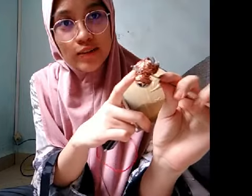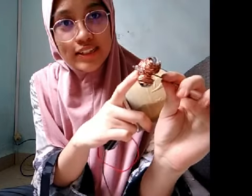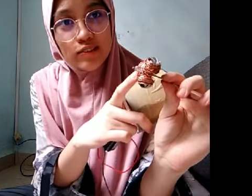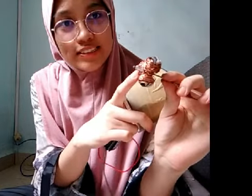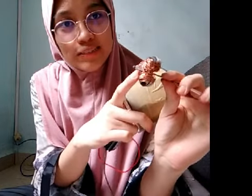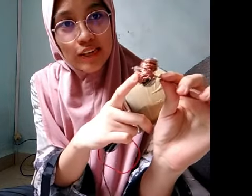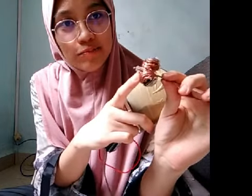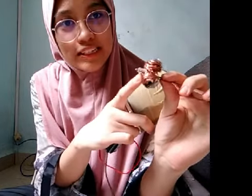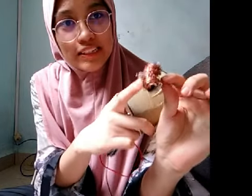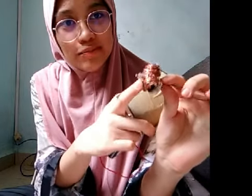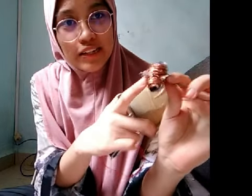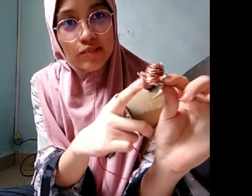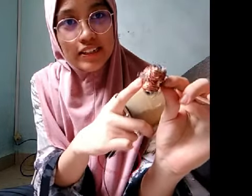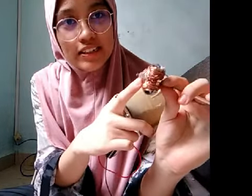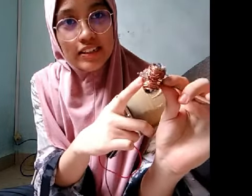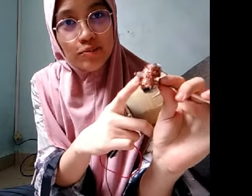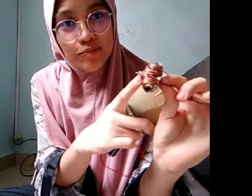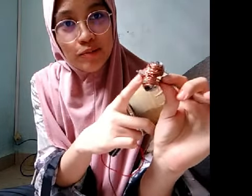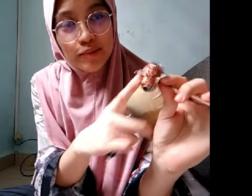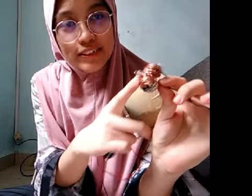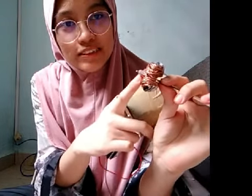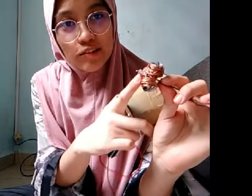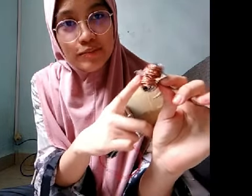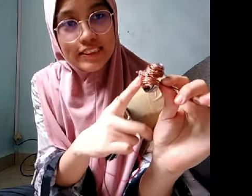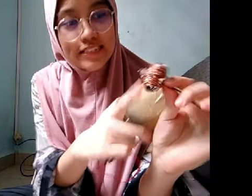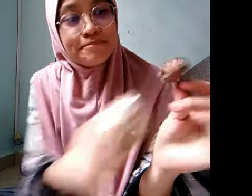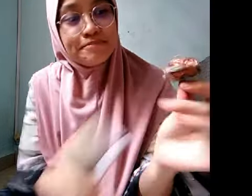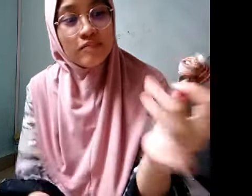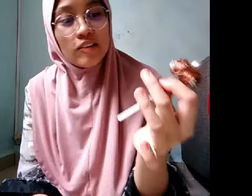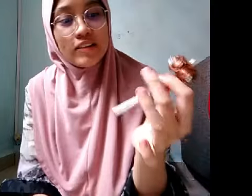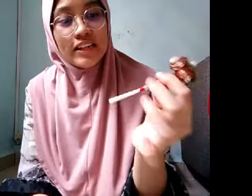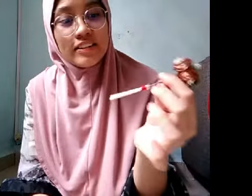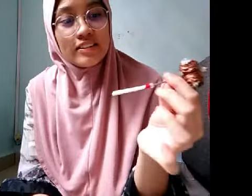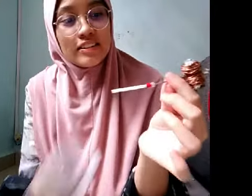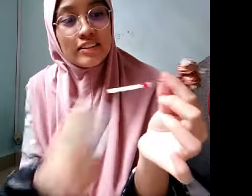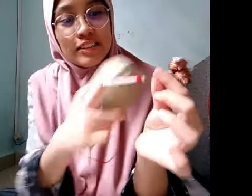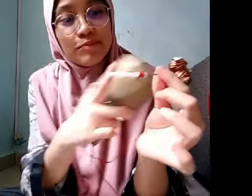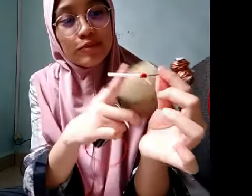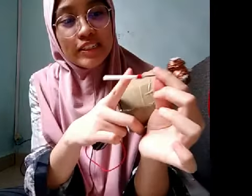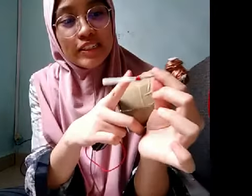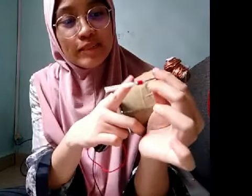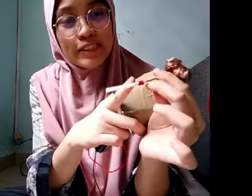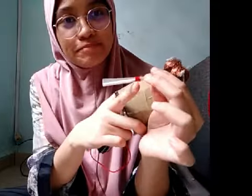wire tu, kita cabut kabel dia, kita ambil wire, copper wire, copper dia je. Okay, ni pun guna batang